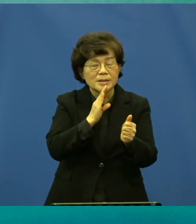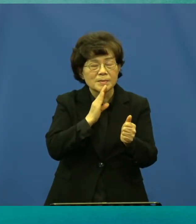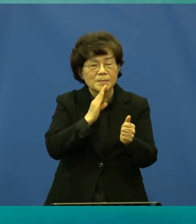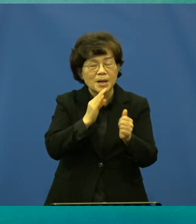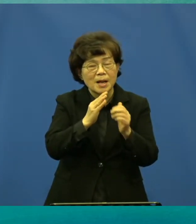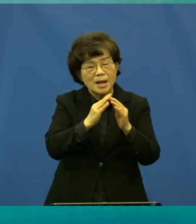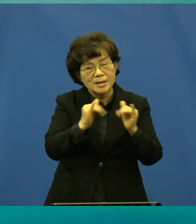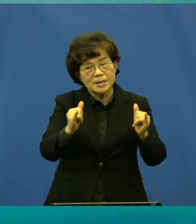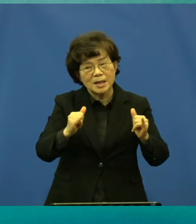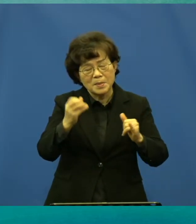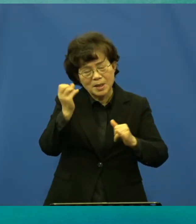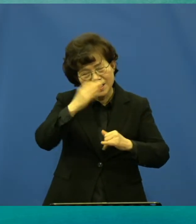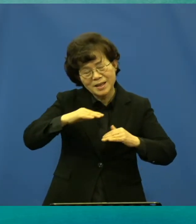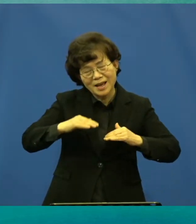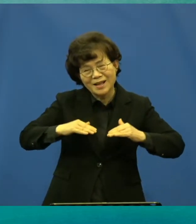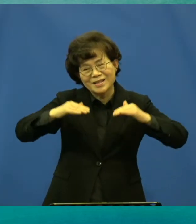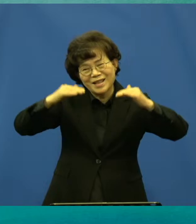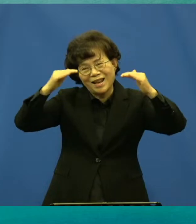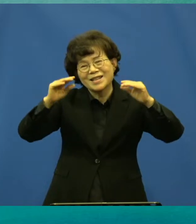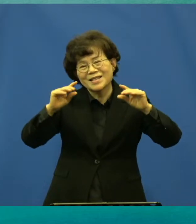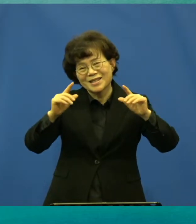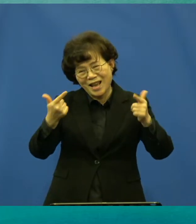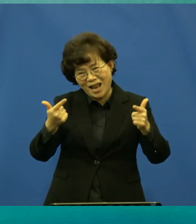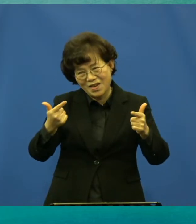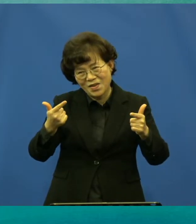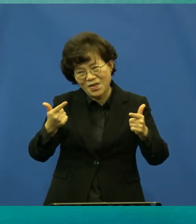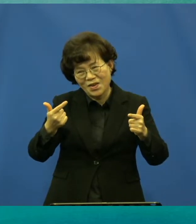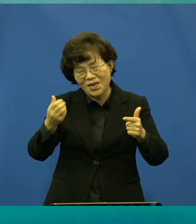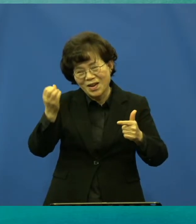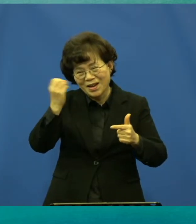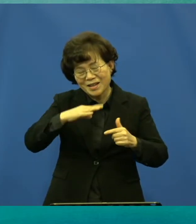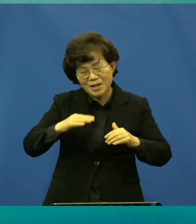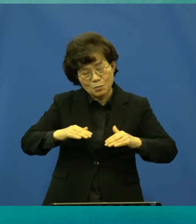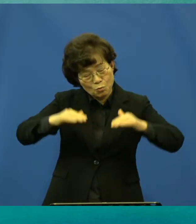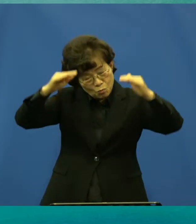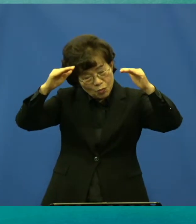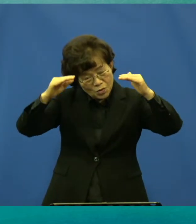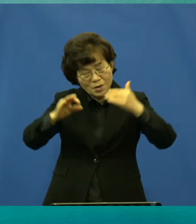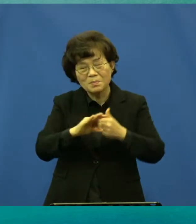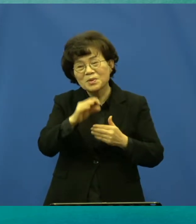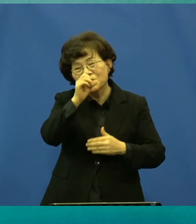자라지 않는다는 것, 그냥 크면 얼마나 좋겠습니까?